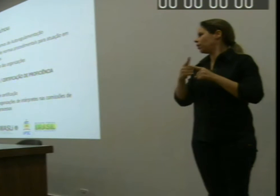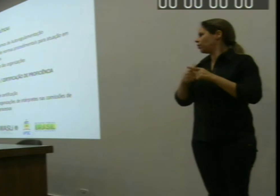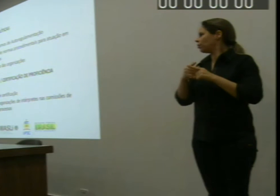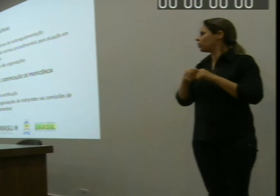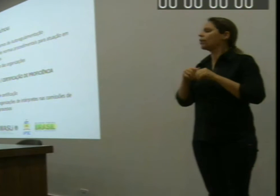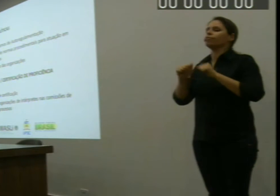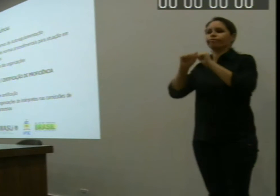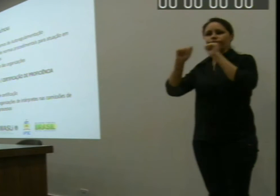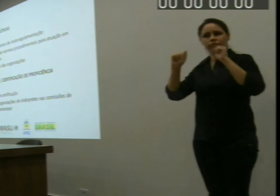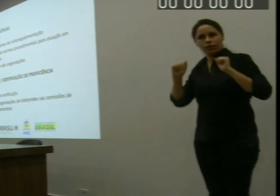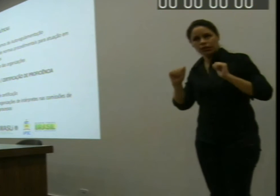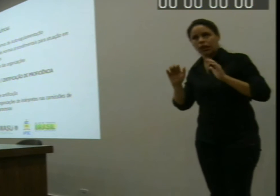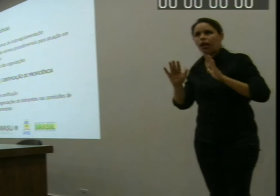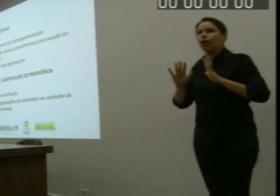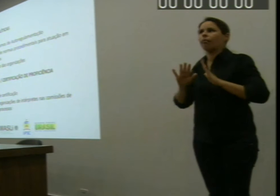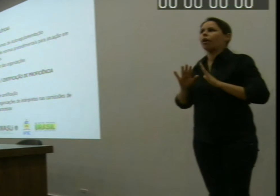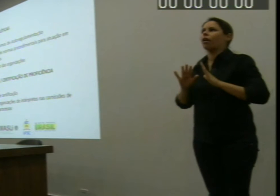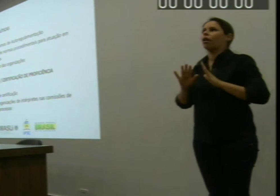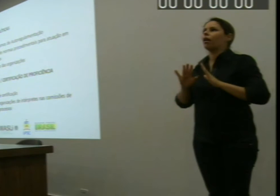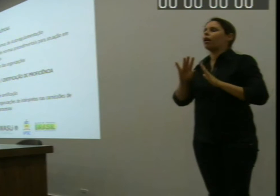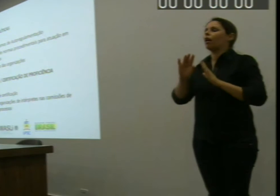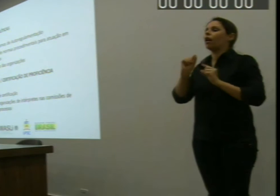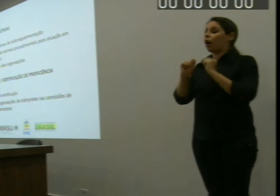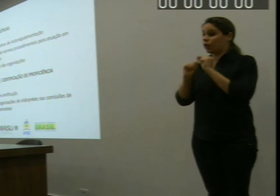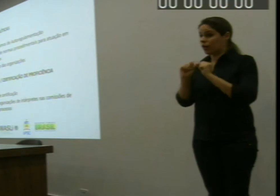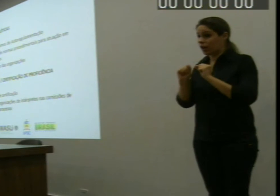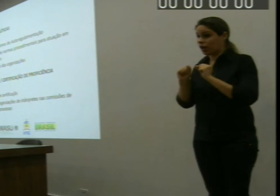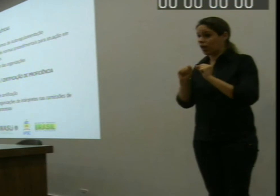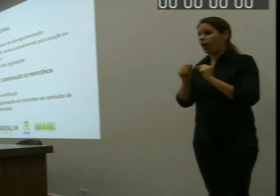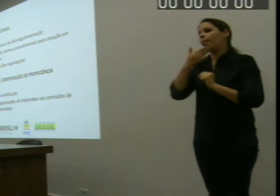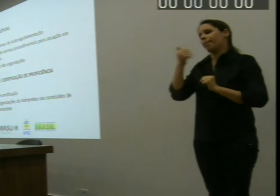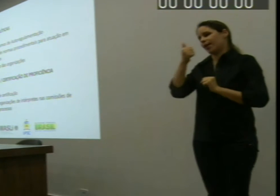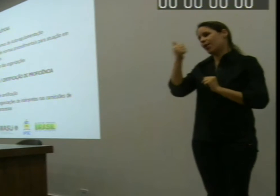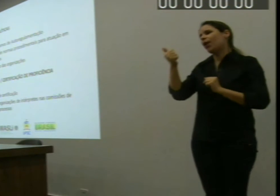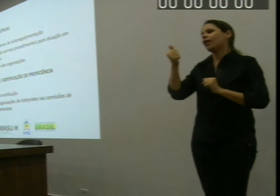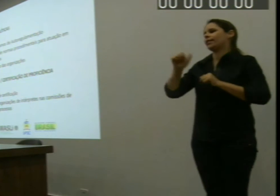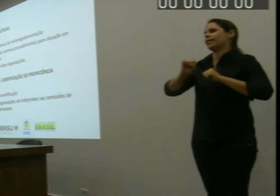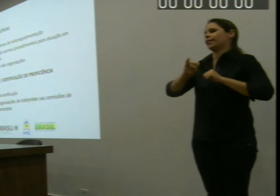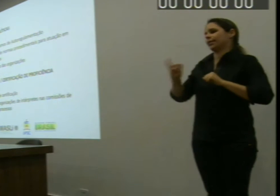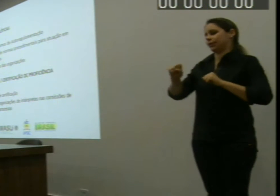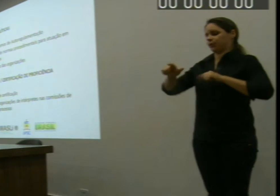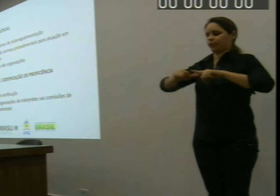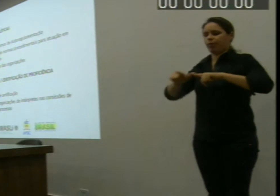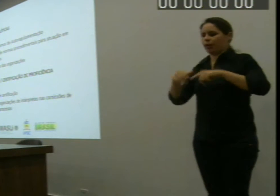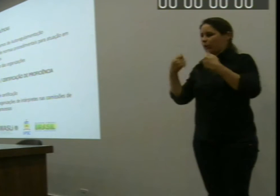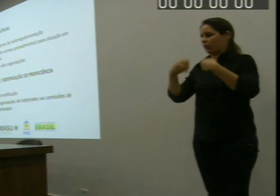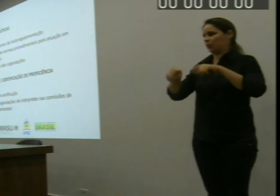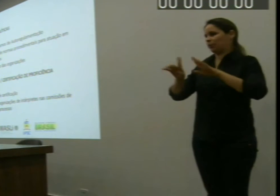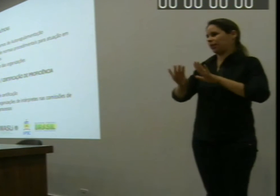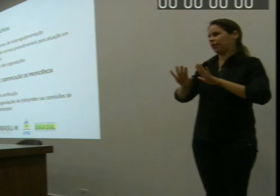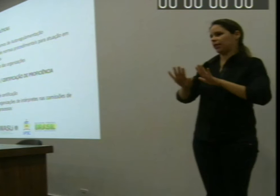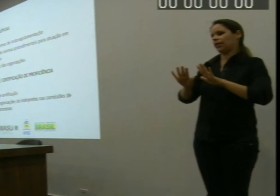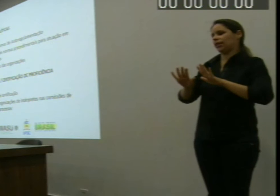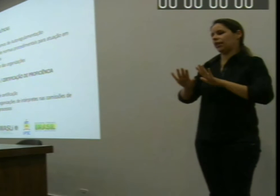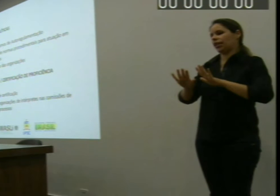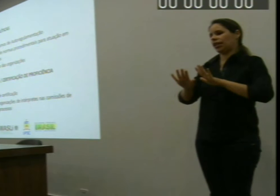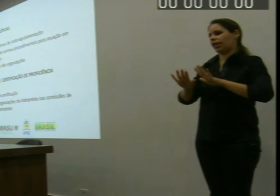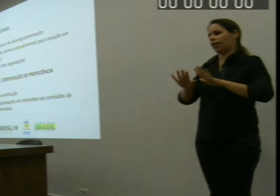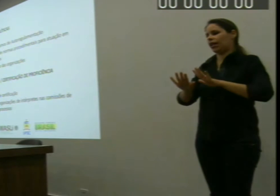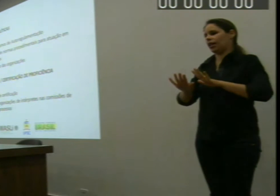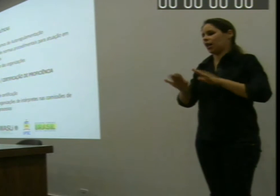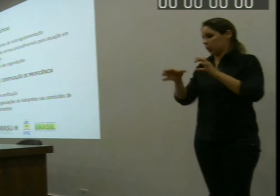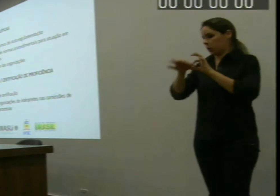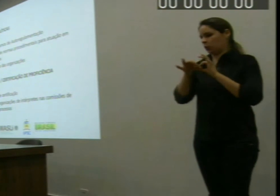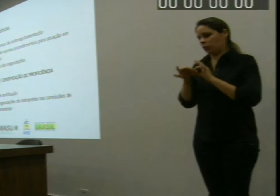positivo que o os trabalhadores não se envolvam nesse tipo de coisa é muito melhor que os trabalhadores fiquem apenas trabalhando né como acontece em